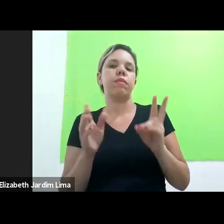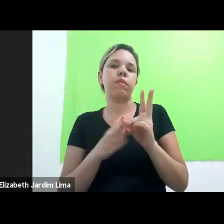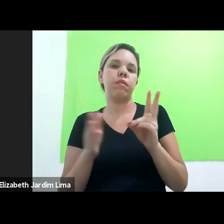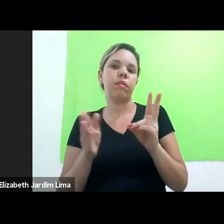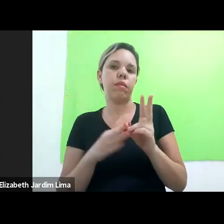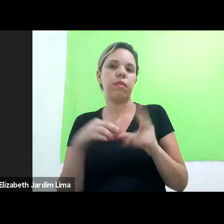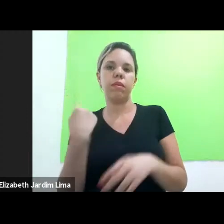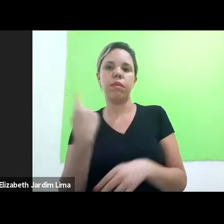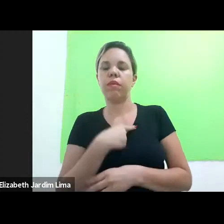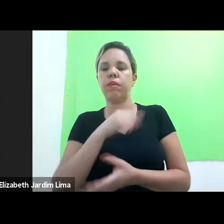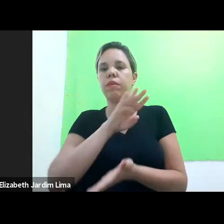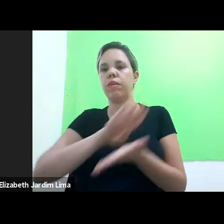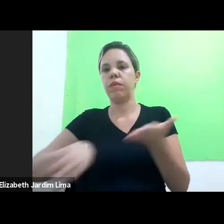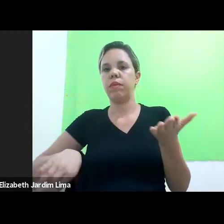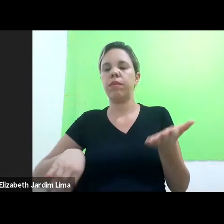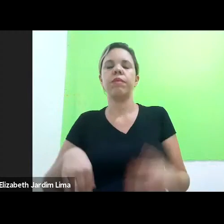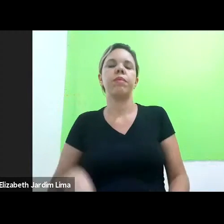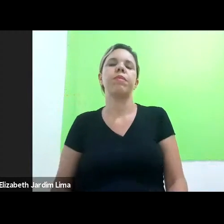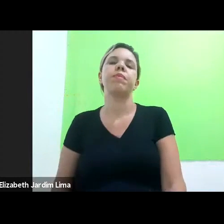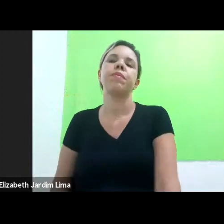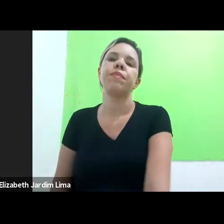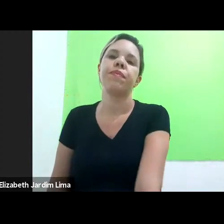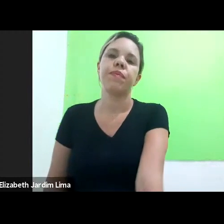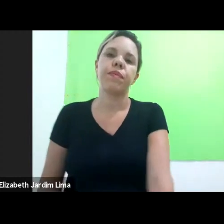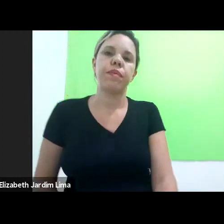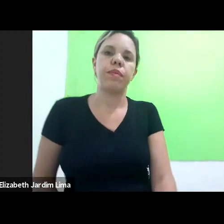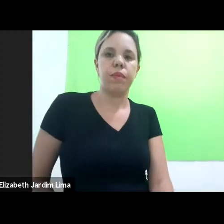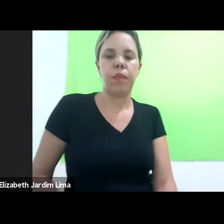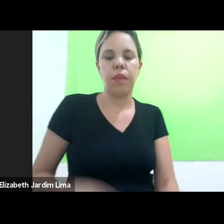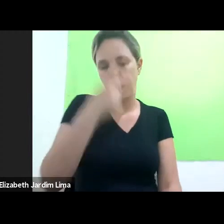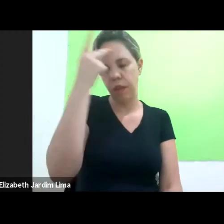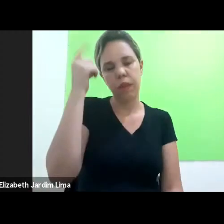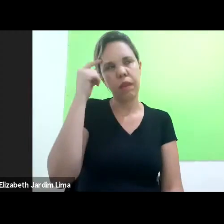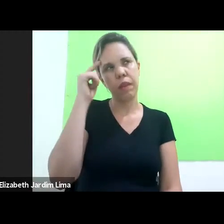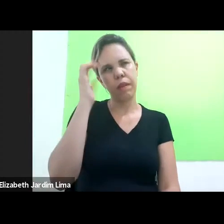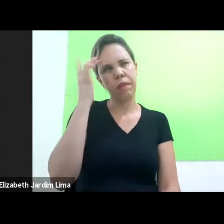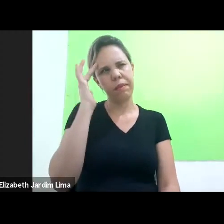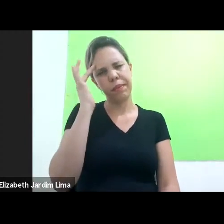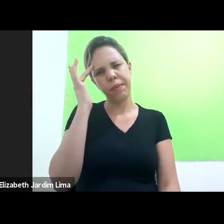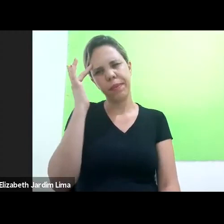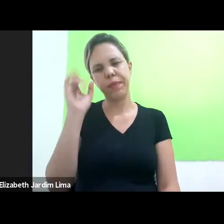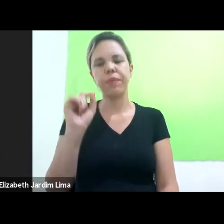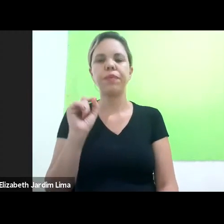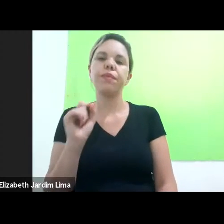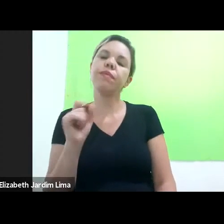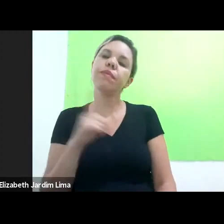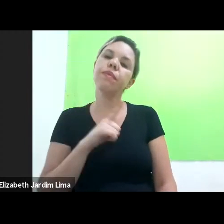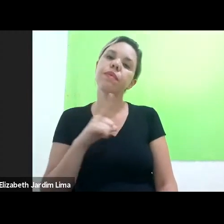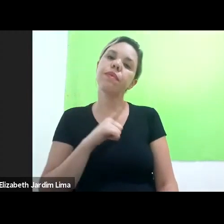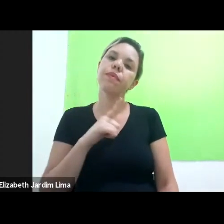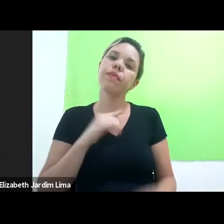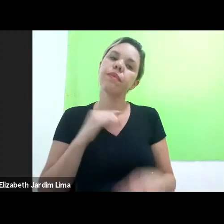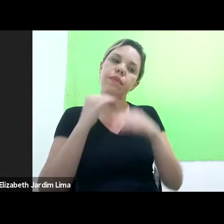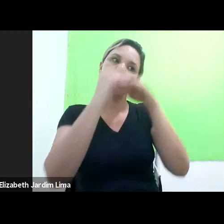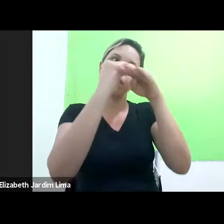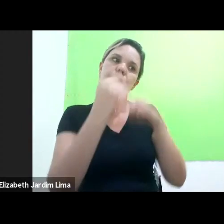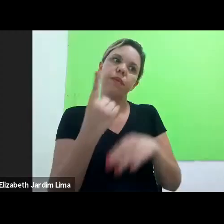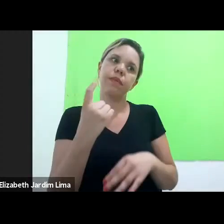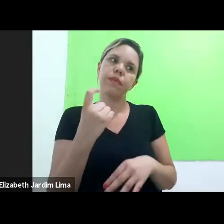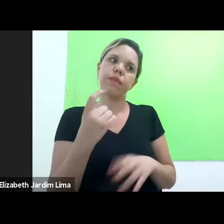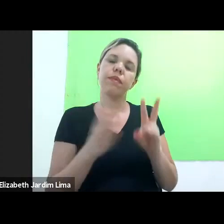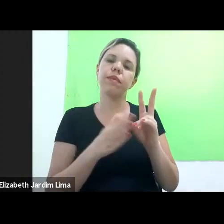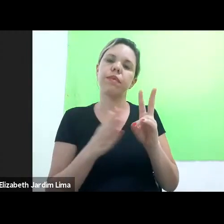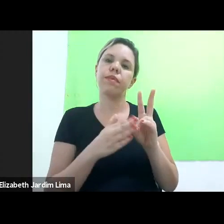tirar do senso comum das pessoas de que existe um padrão único de índio, de